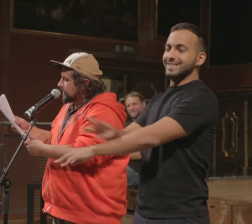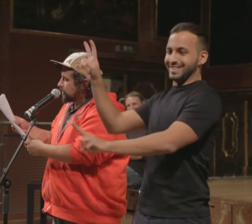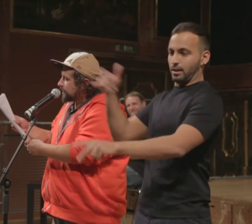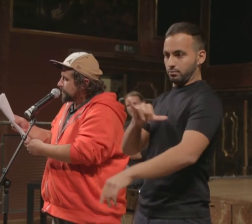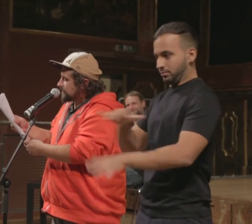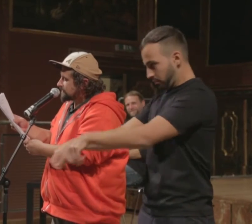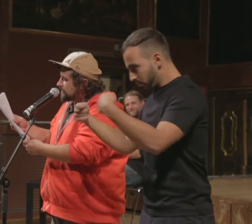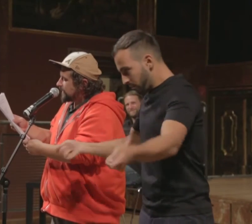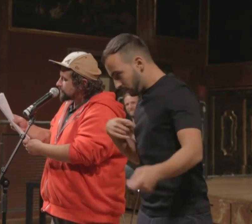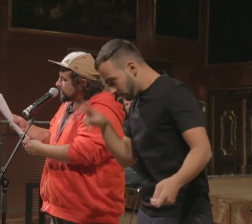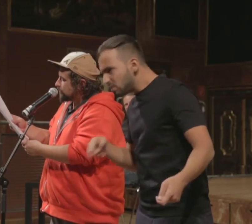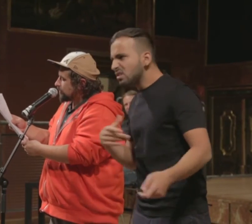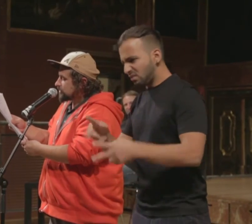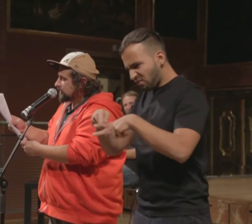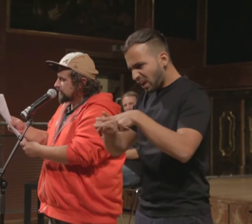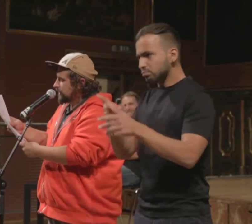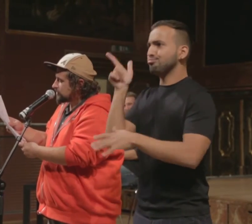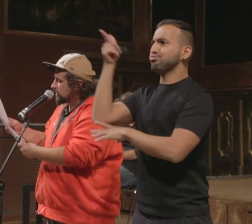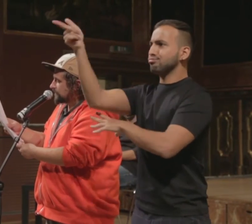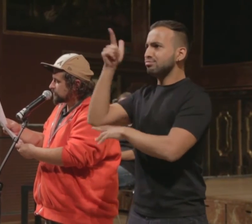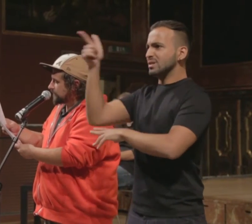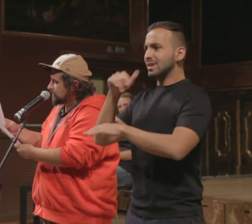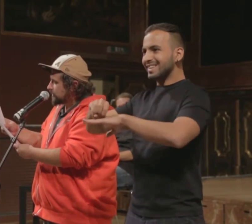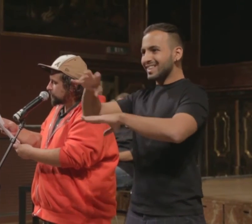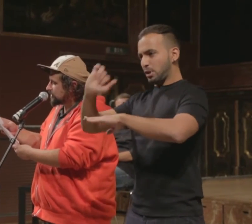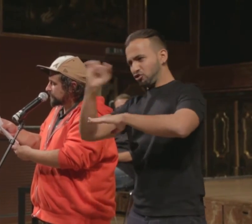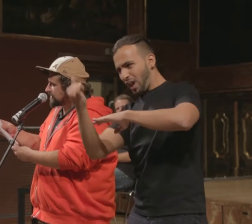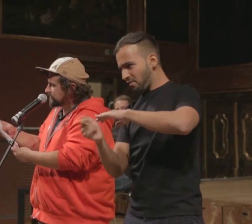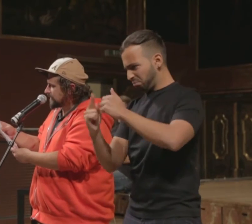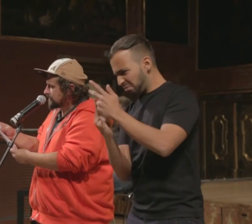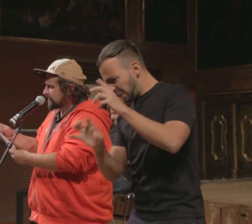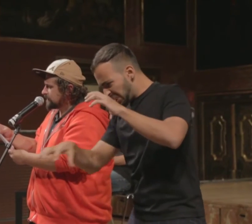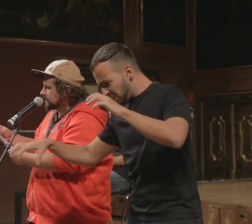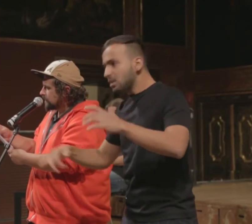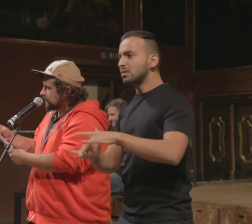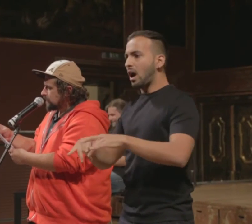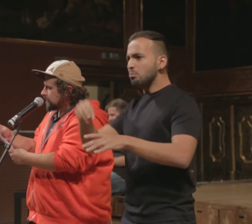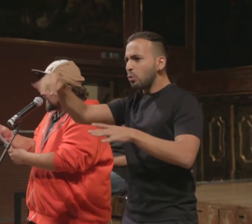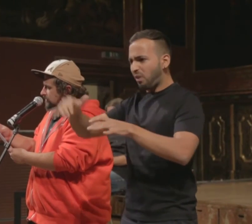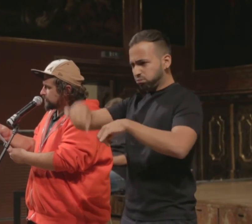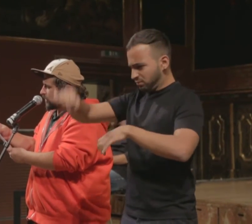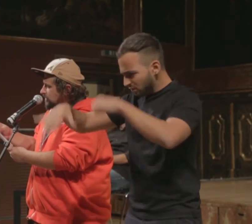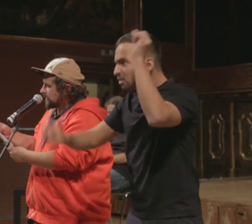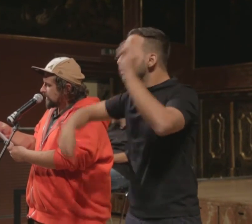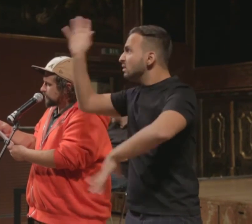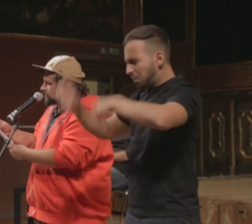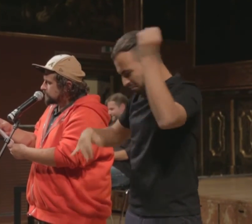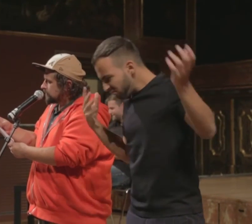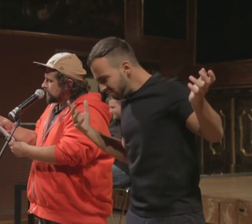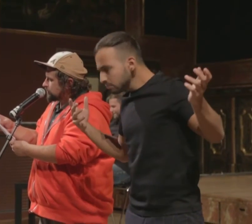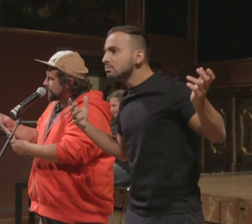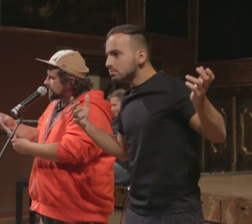Businesszeug. Im Koffer befanden sich Werkzeuge, Bohrmaschinen, ein Diamantenschleifer sowie eine Betonmaschine und 7 Säcke Zement. Ich kam aus dem Staunen nicht mehr